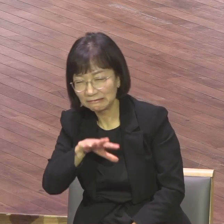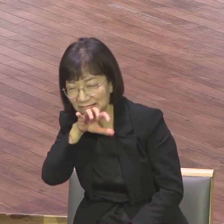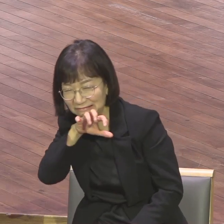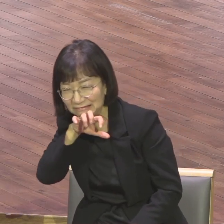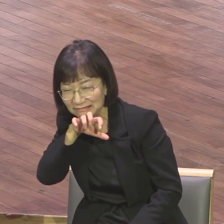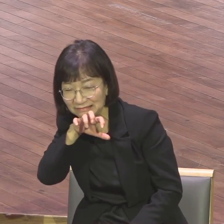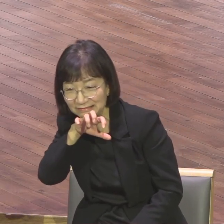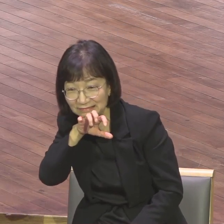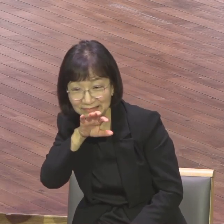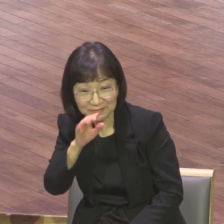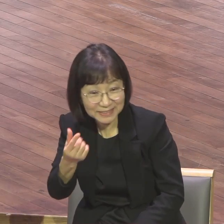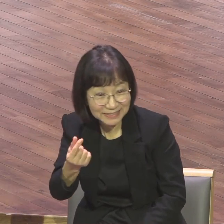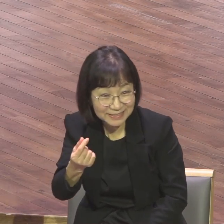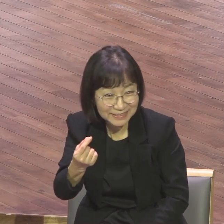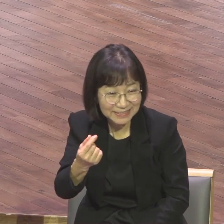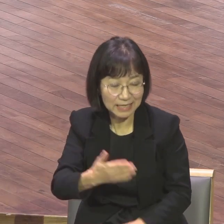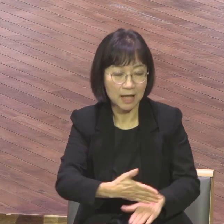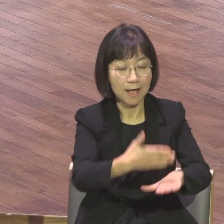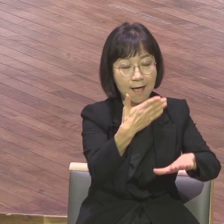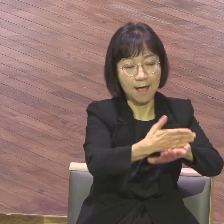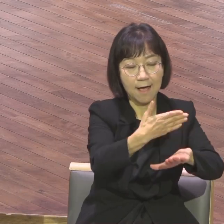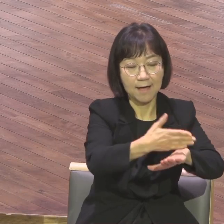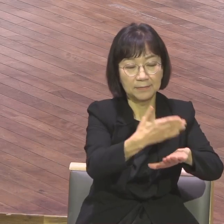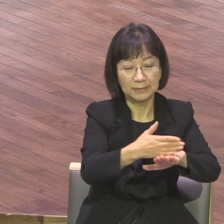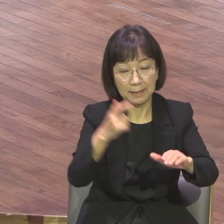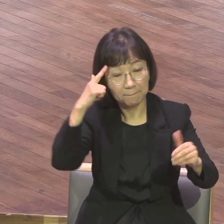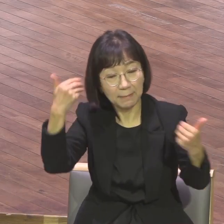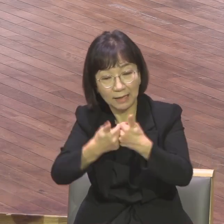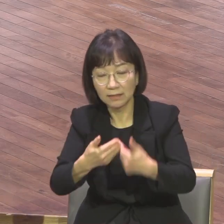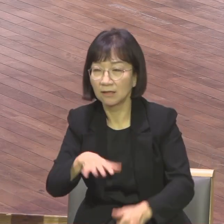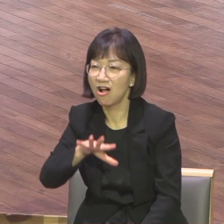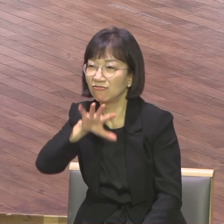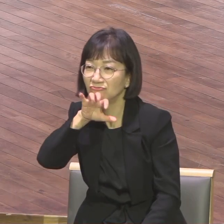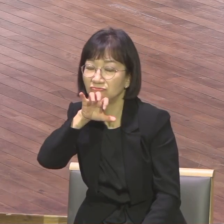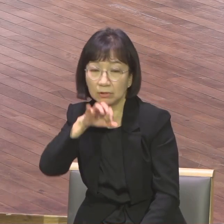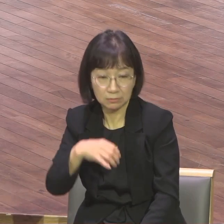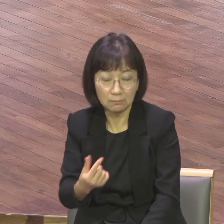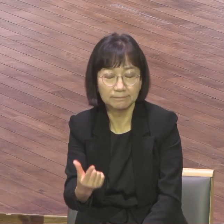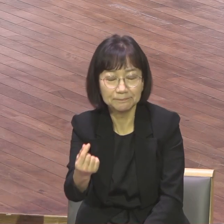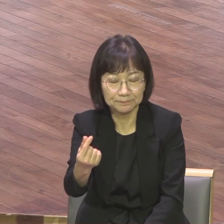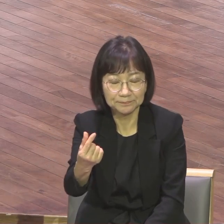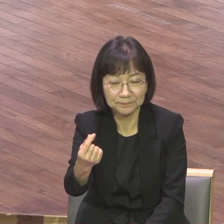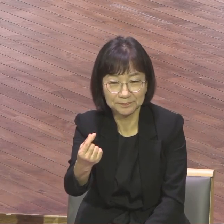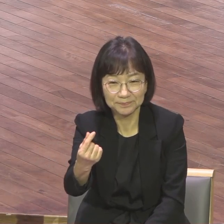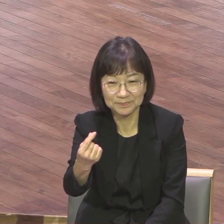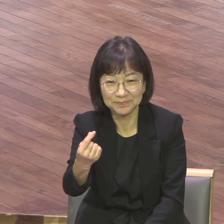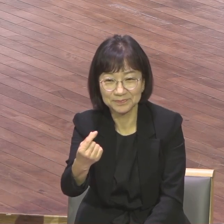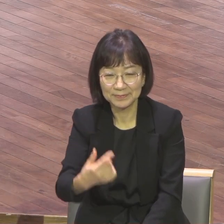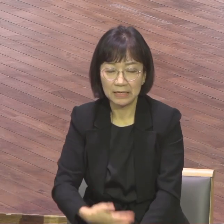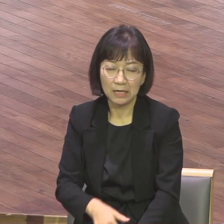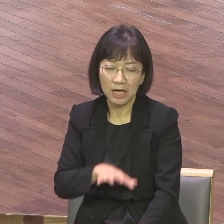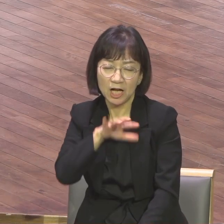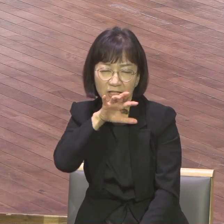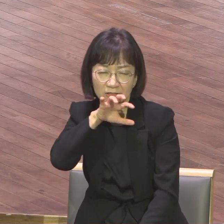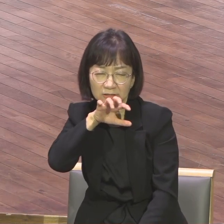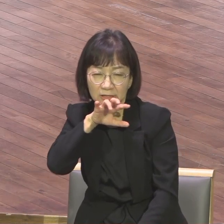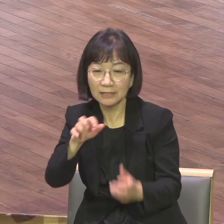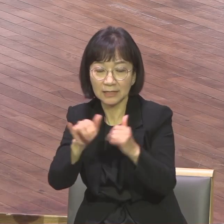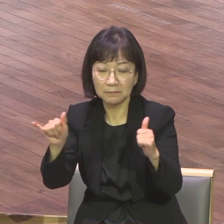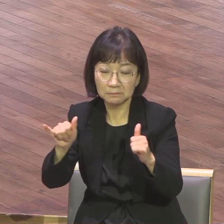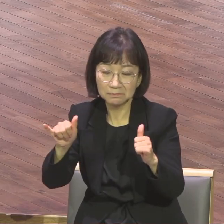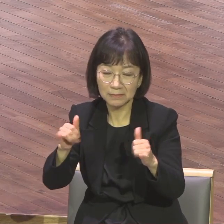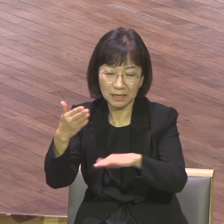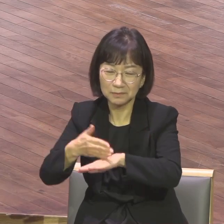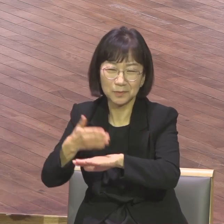뭐 이런 것이 반대말이라고 될 수 있는데 맞습니다. 불평 원망 하는 사람들 감사 안 하지요.